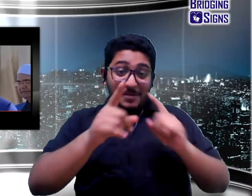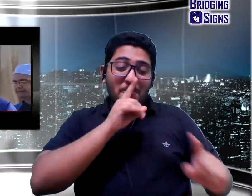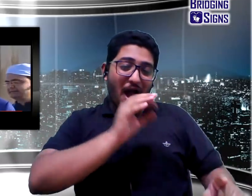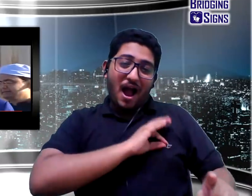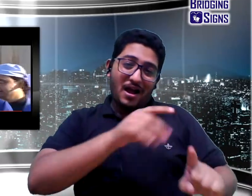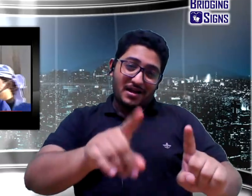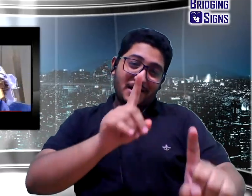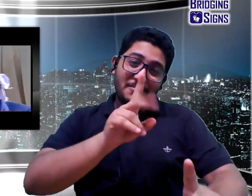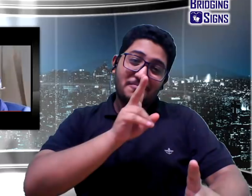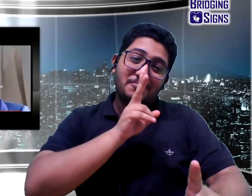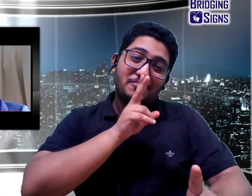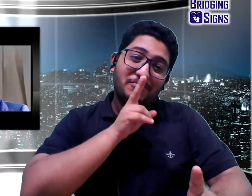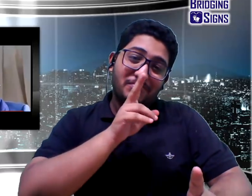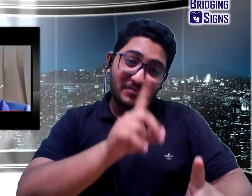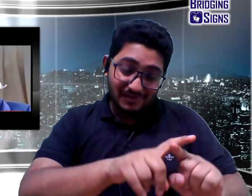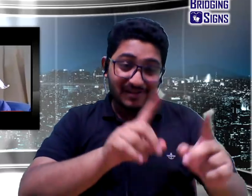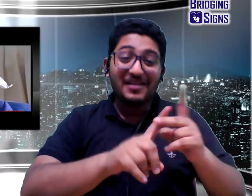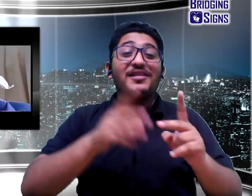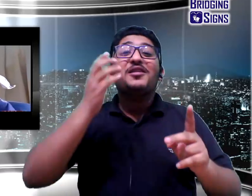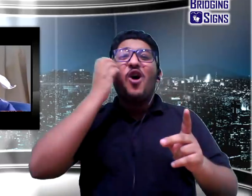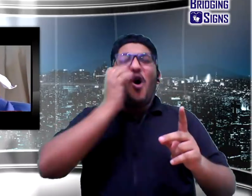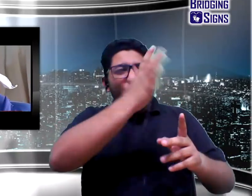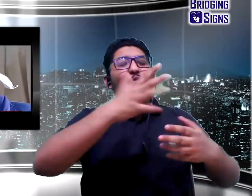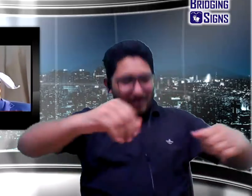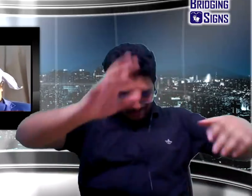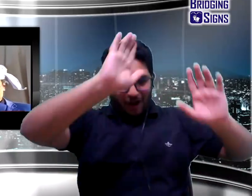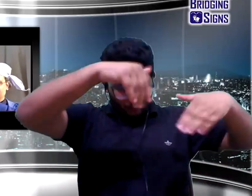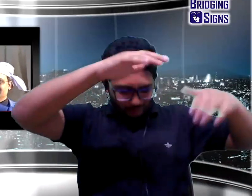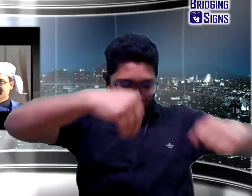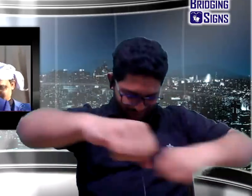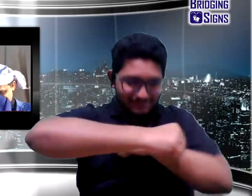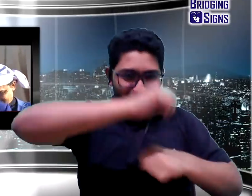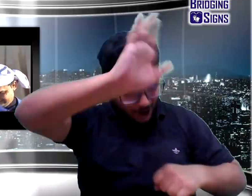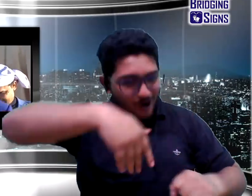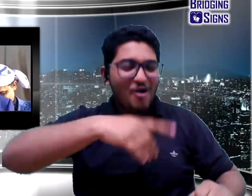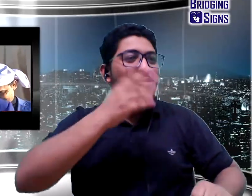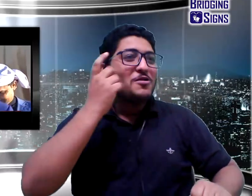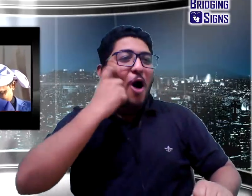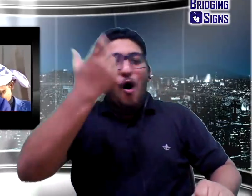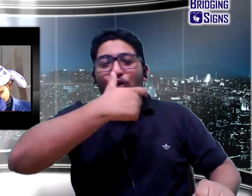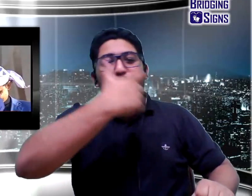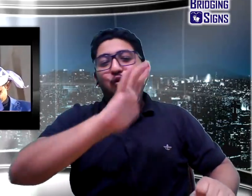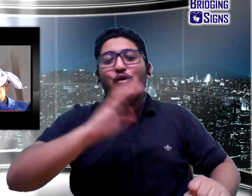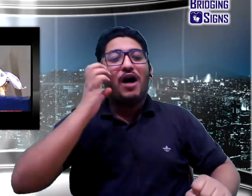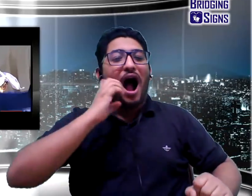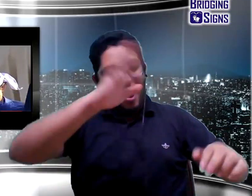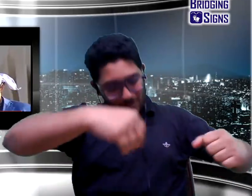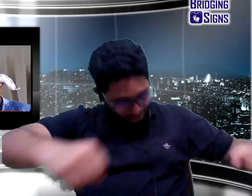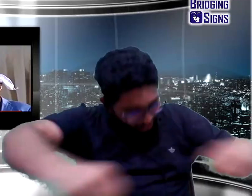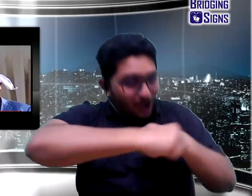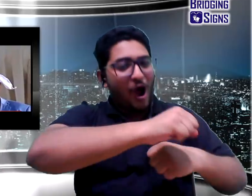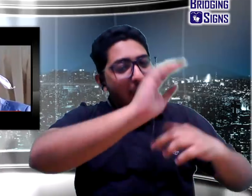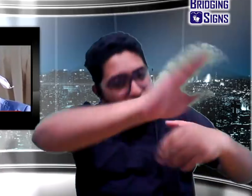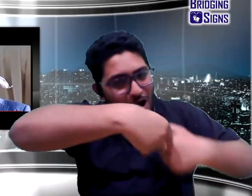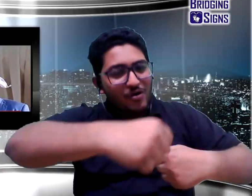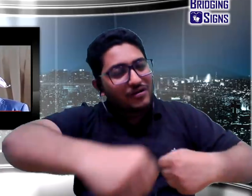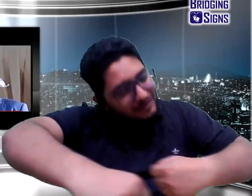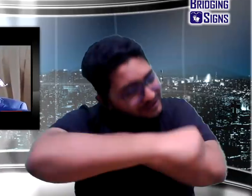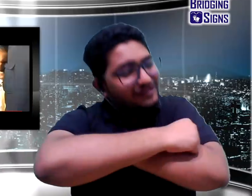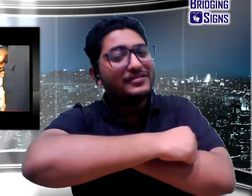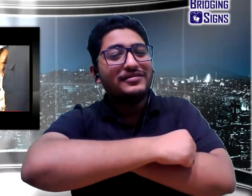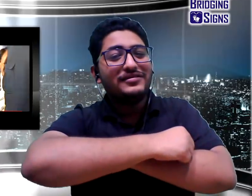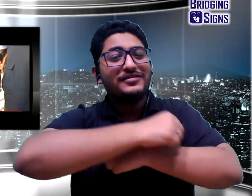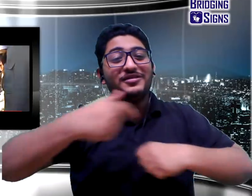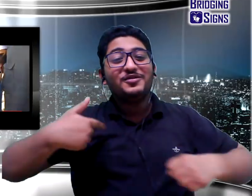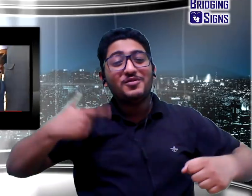है, थोनू भी मैं मुन्ना भाई MBBS वाली जफ्फी भेज रहा। मोदी साहब लै लो जफ्फी, लै लो जफ्फी, मैं